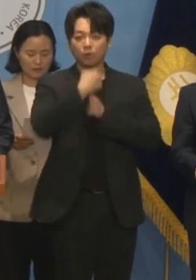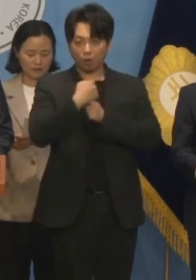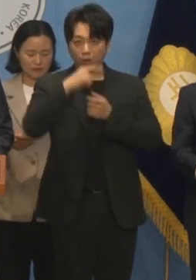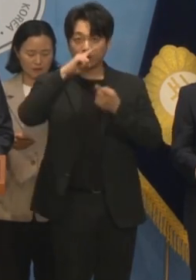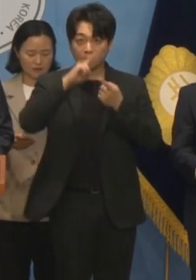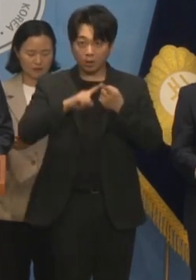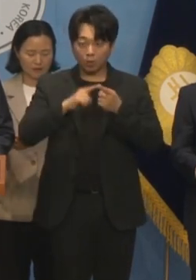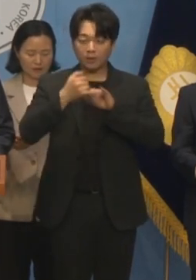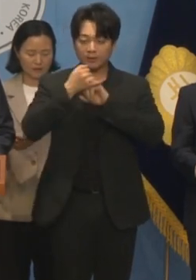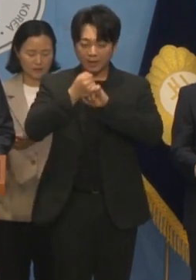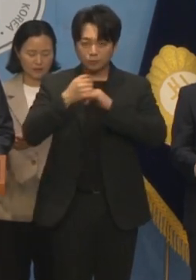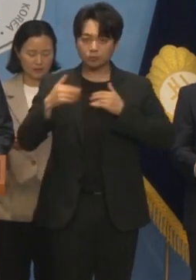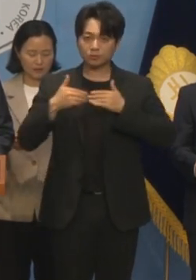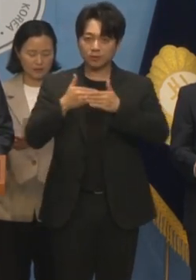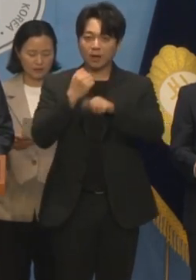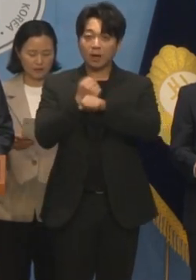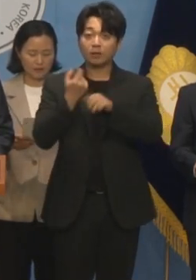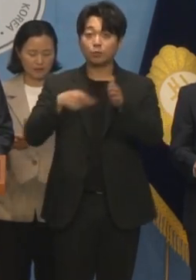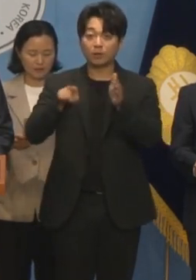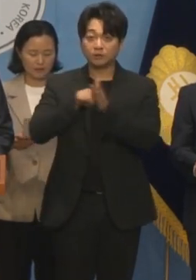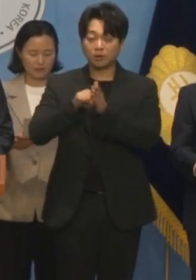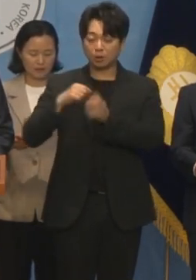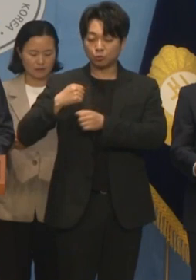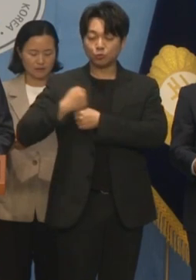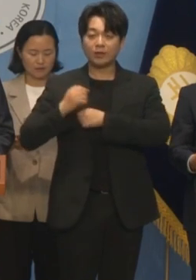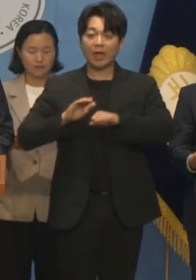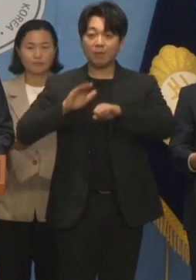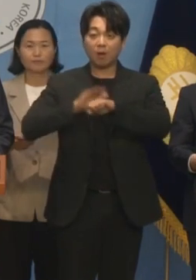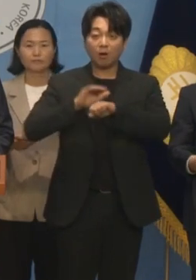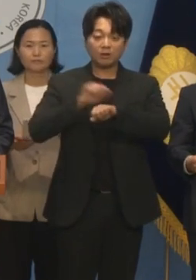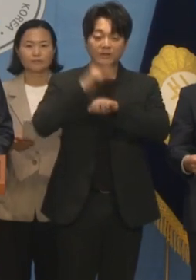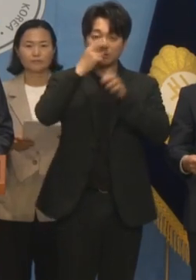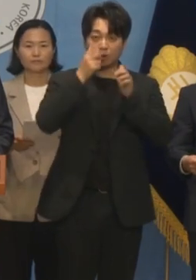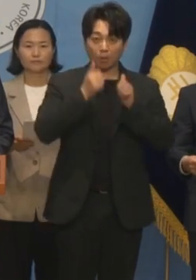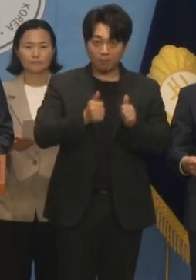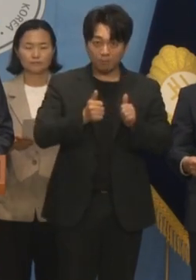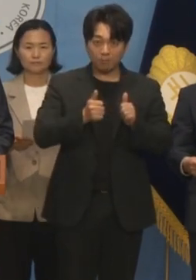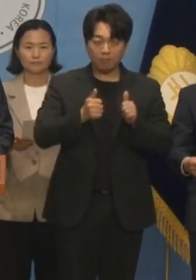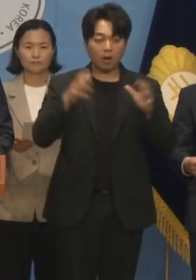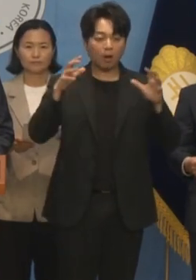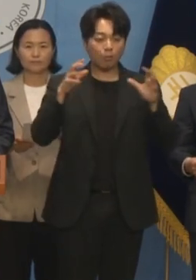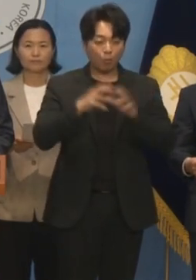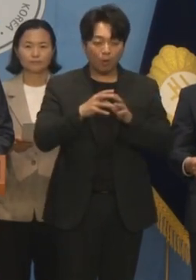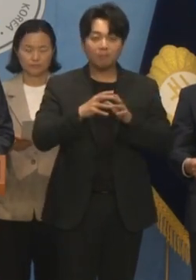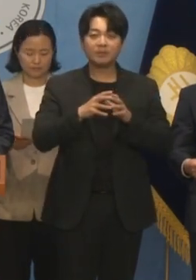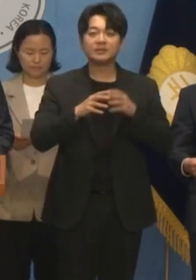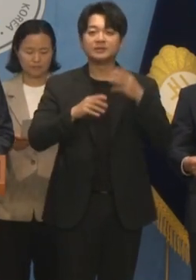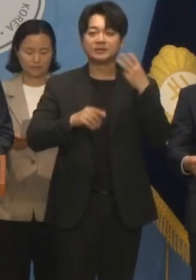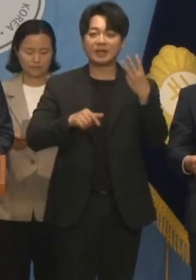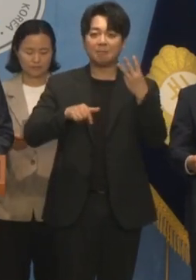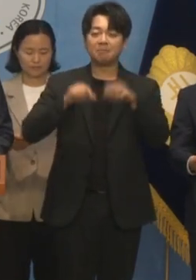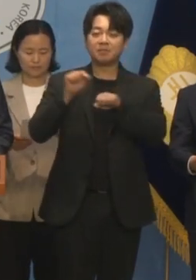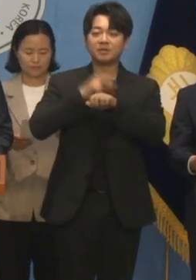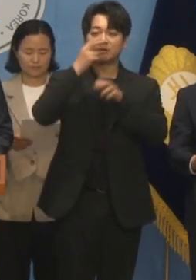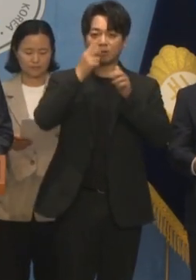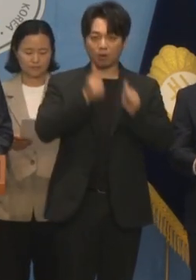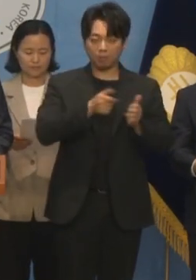지키기 위해서 최해병 특검을 포함한 3국조 3특검을 긴급히